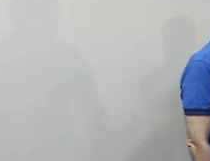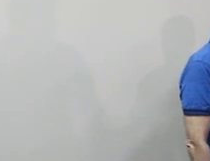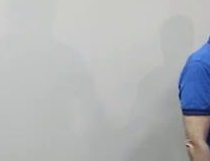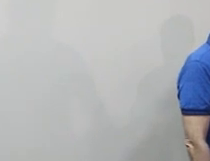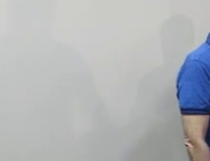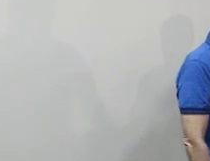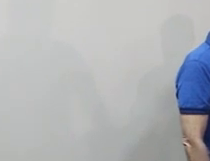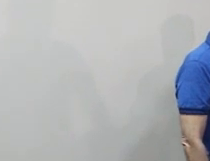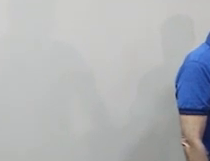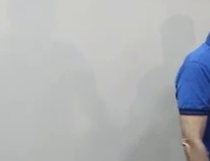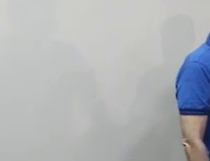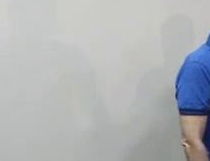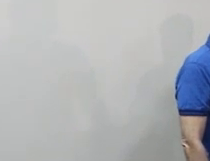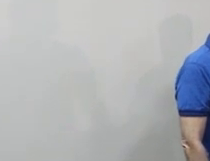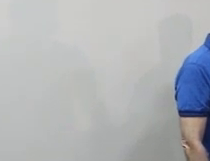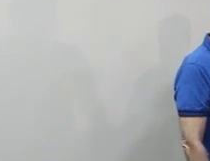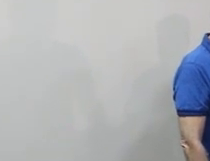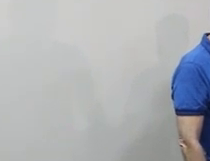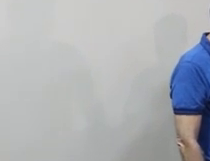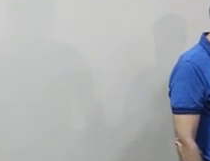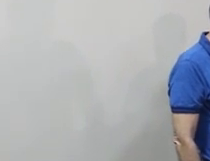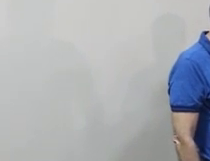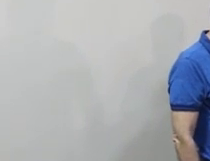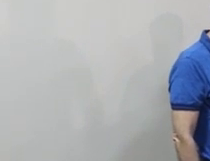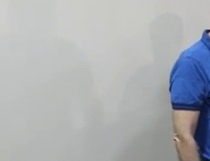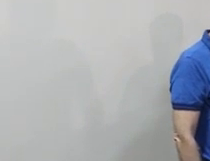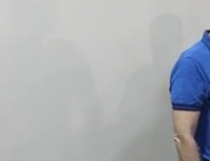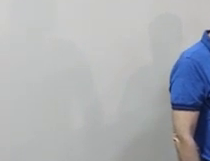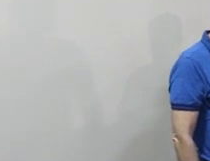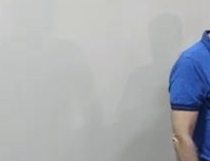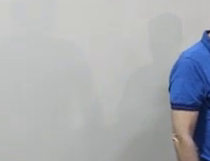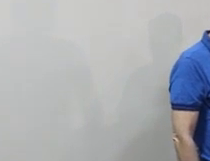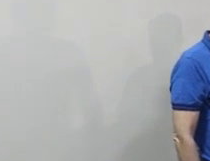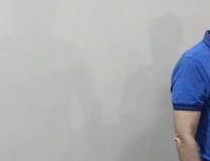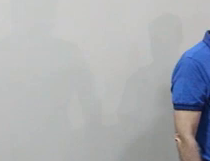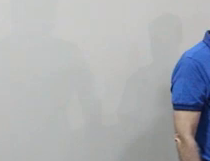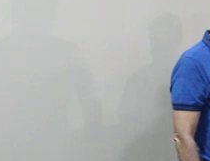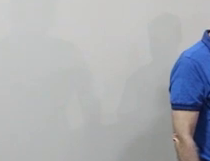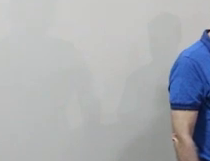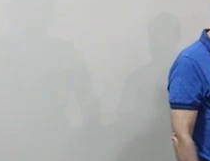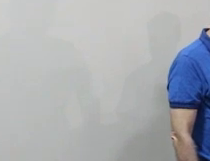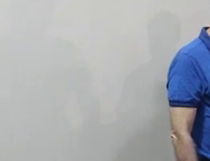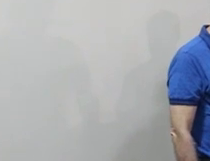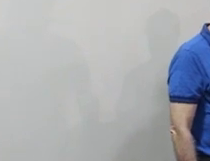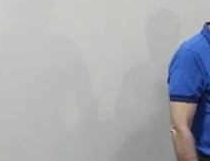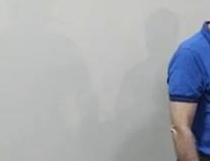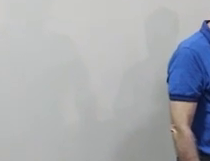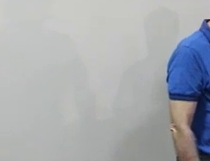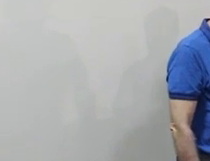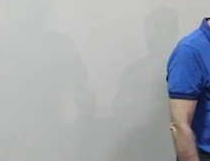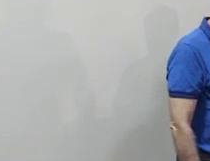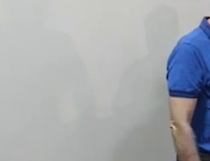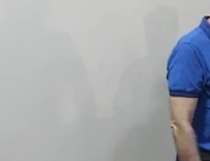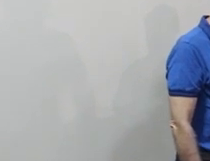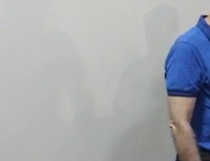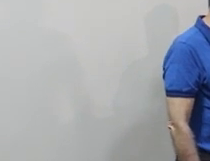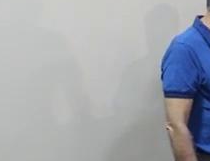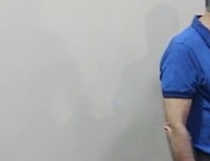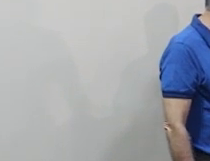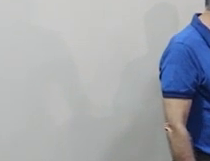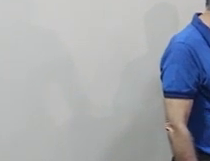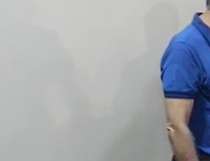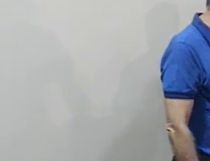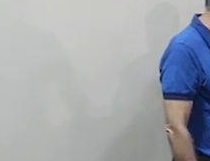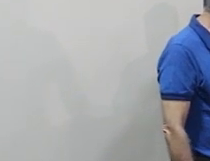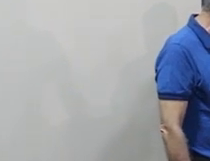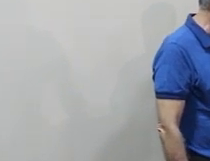59 anos, nascido na Lapa, é empresário no ramo da hospitalidade e gestor público e gestor